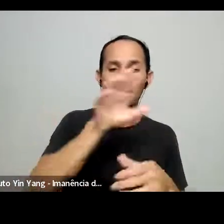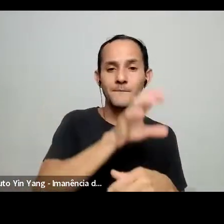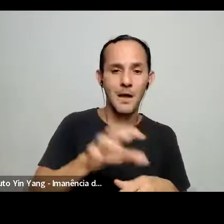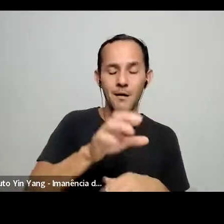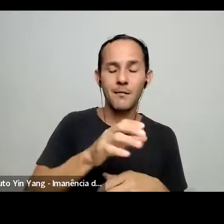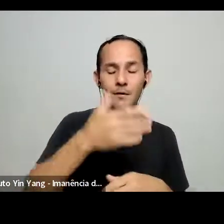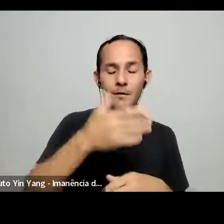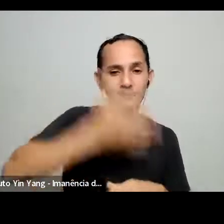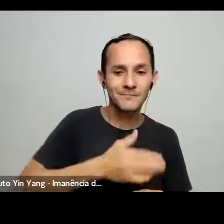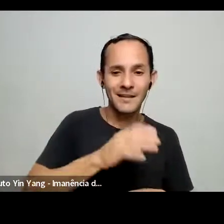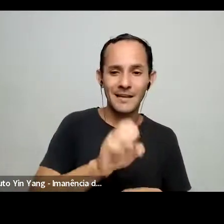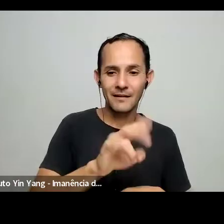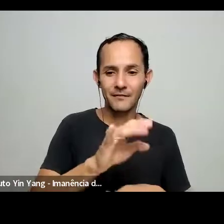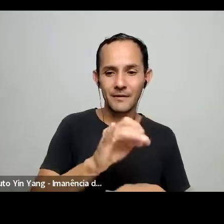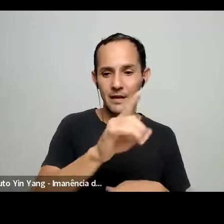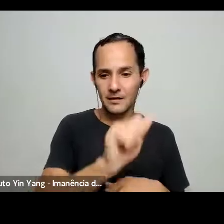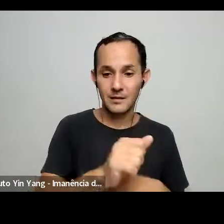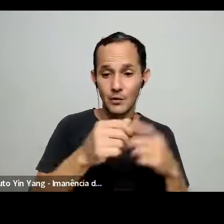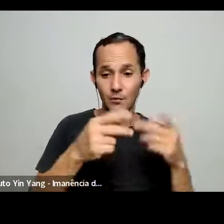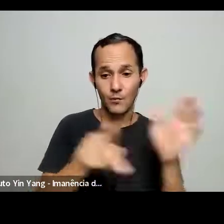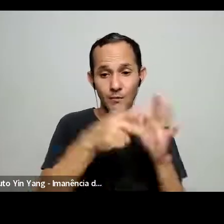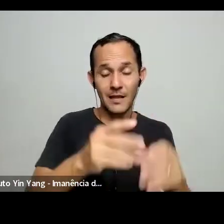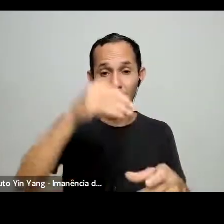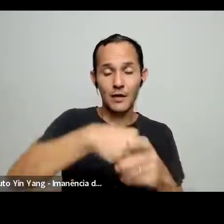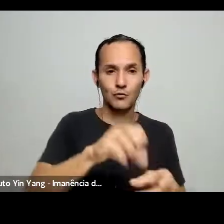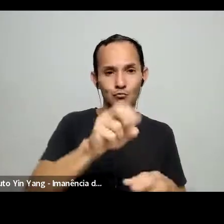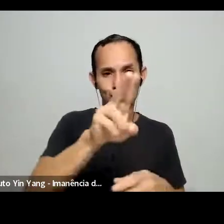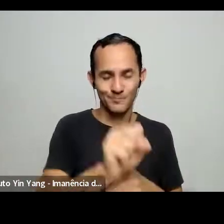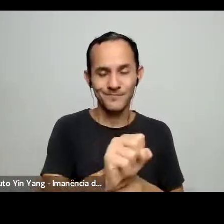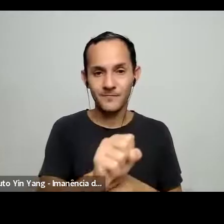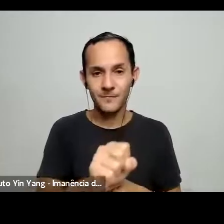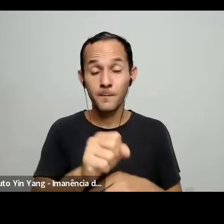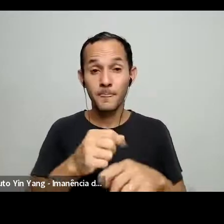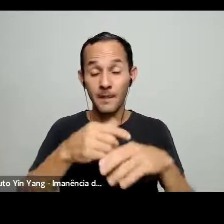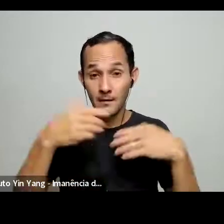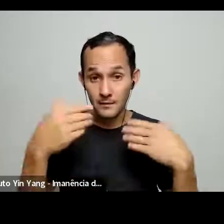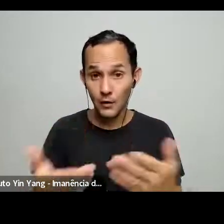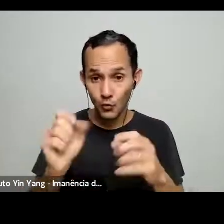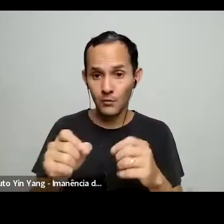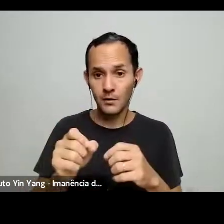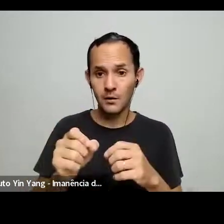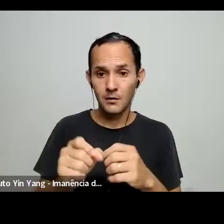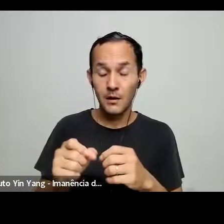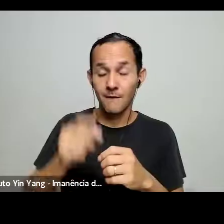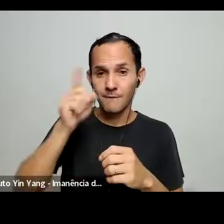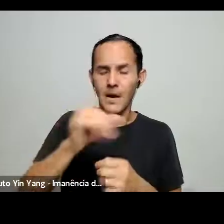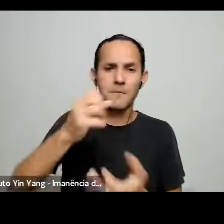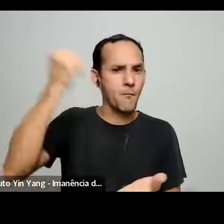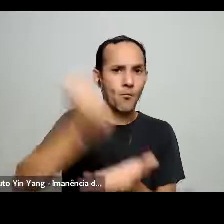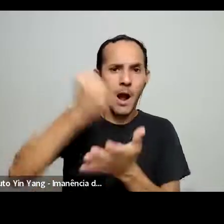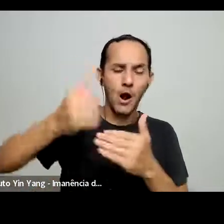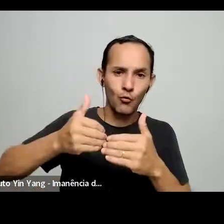de acordo com as regras da Organização Mundial de Saúde, e a partir disso, isso será um divisor de águas, tanto